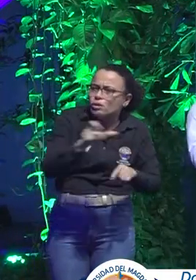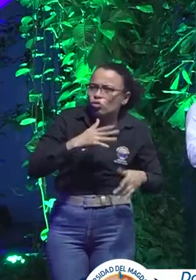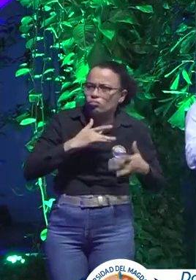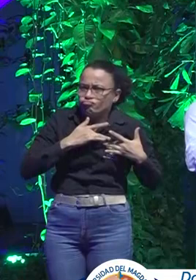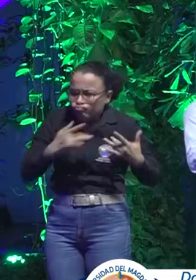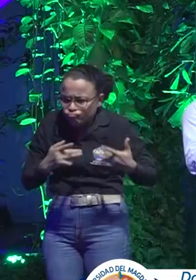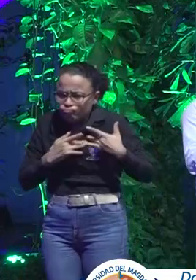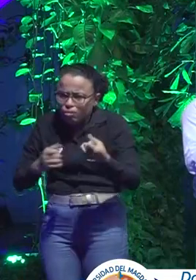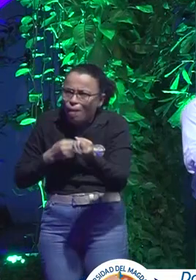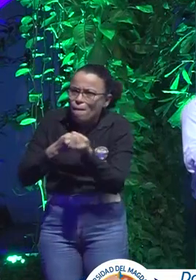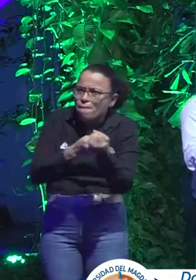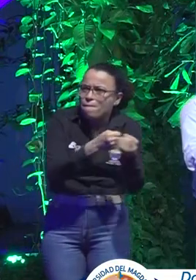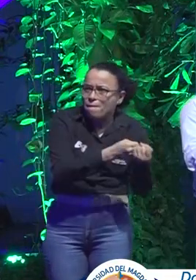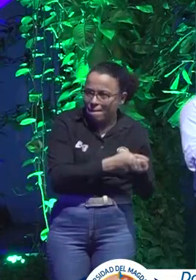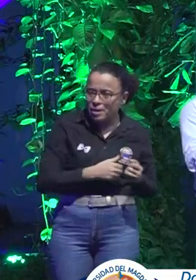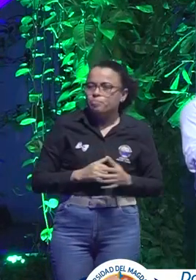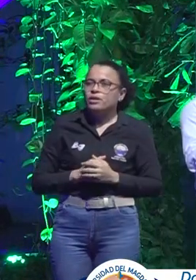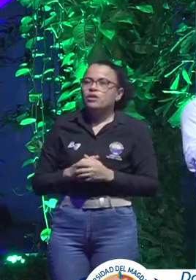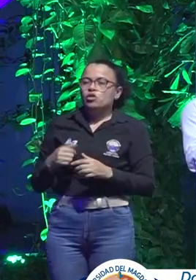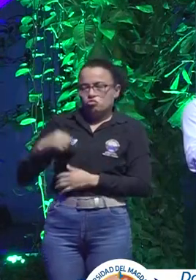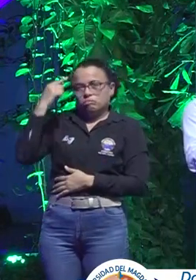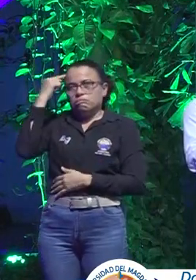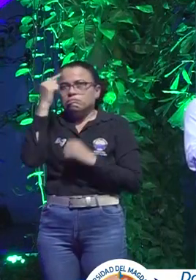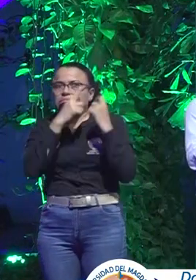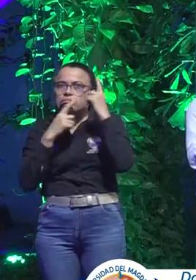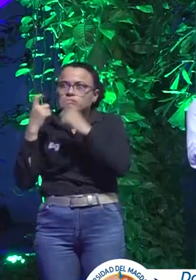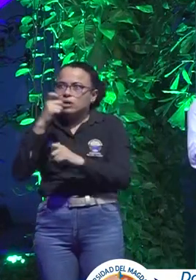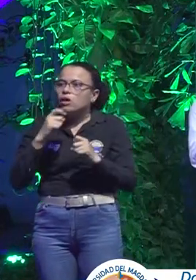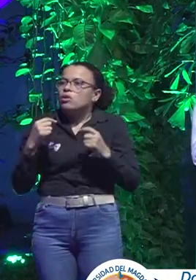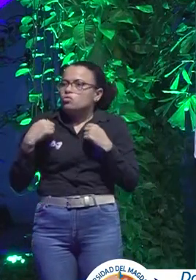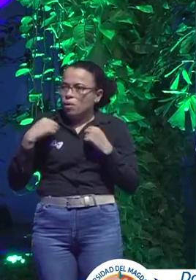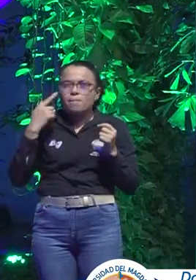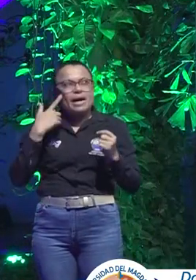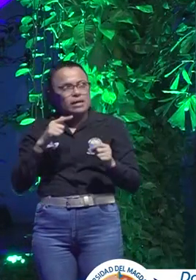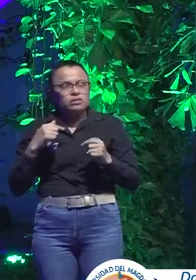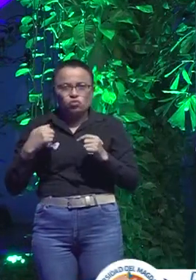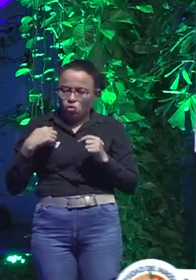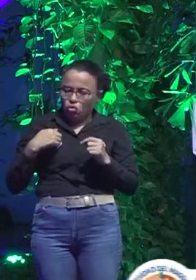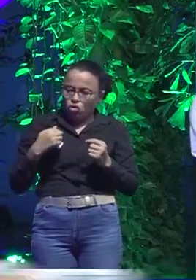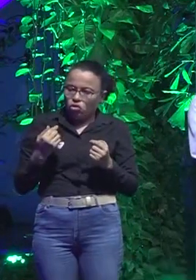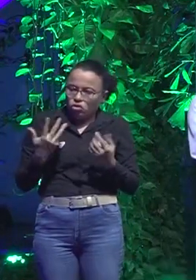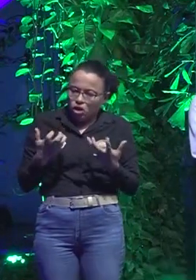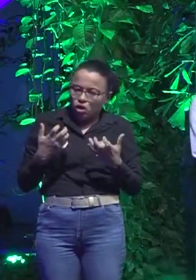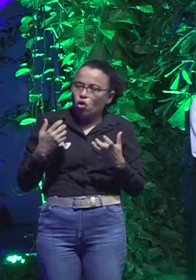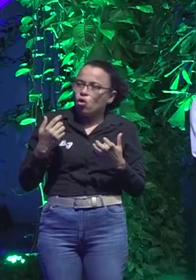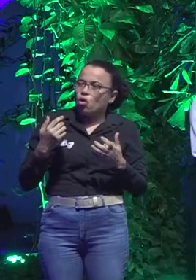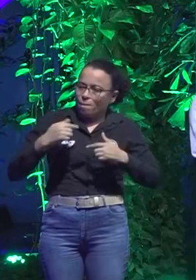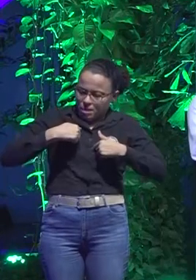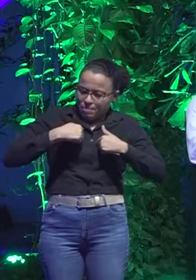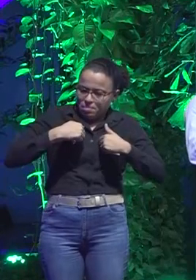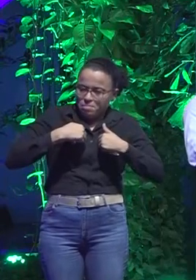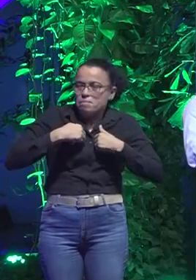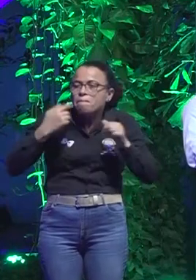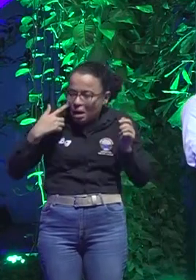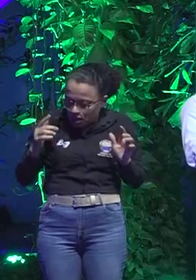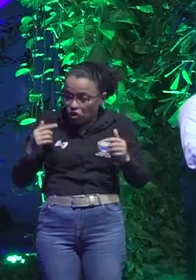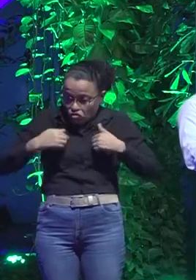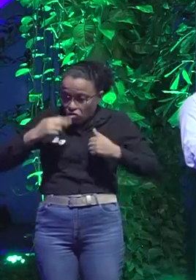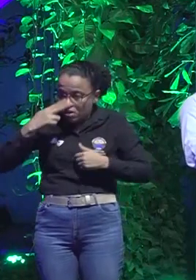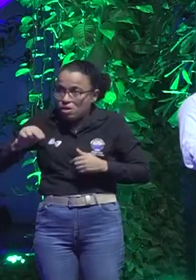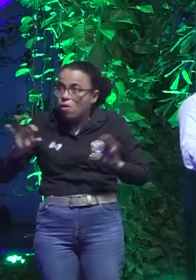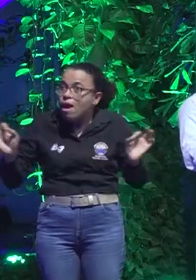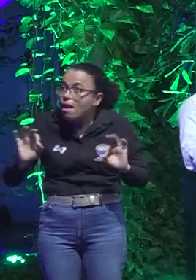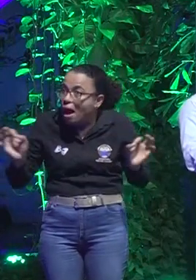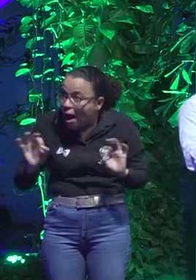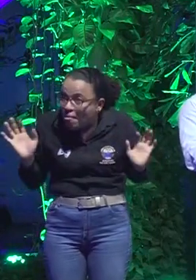porque yo estaba prepagando mi ingreso porque yo no sé qué me depare la vida. No tengo hijos todavía, tengo 25.000 sobrinos y es probable que termine el asilo